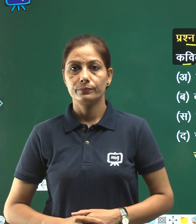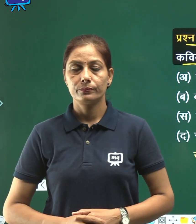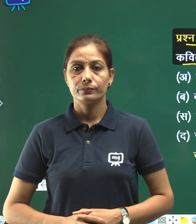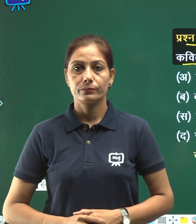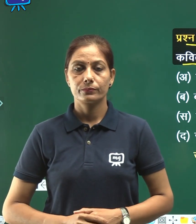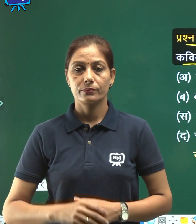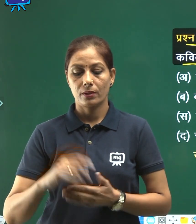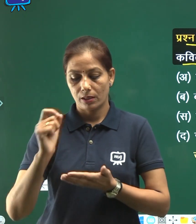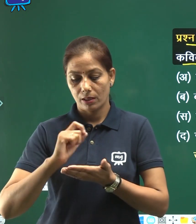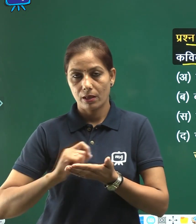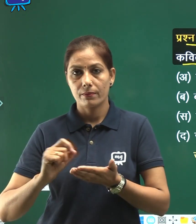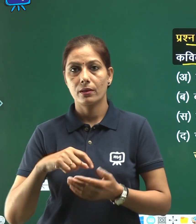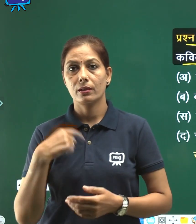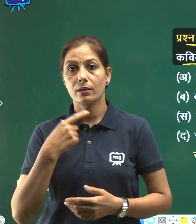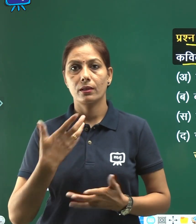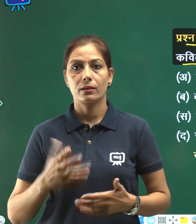कविता लिखी है।